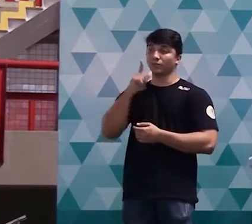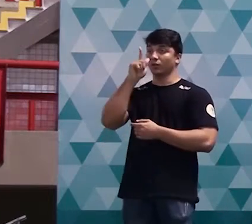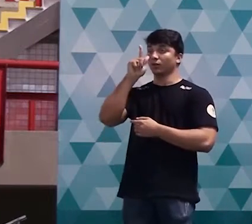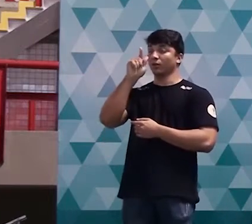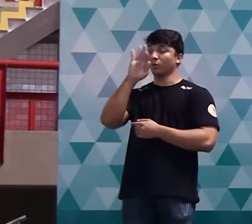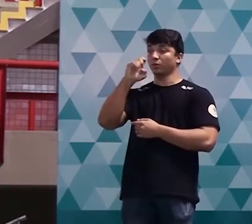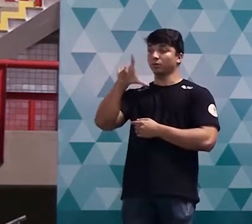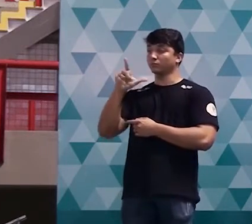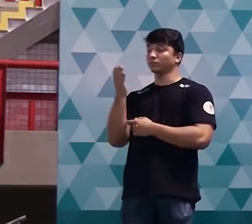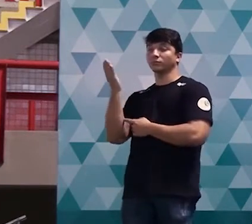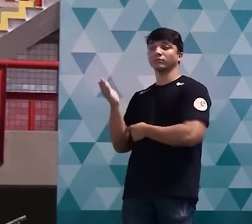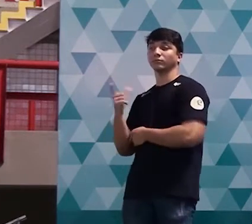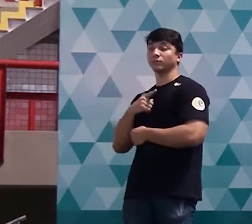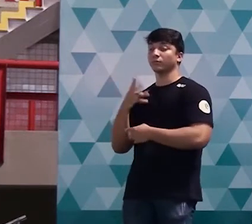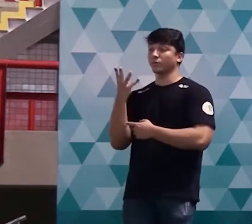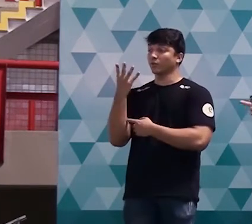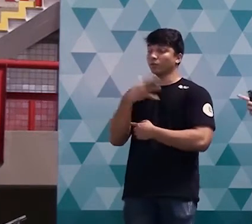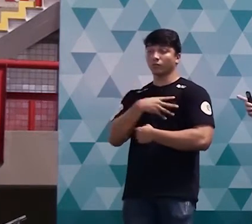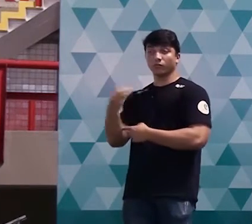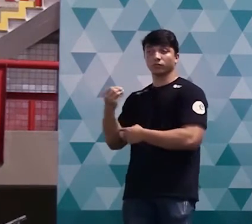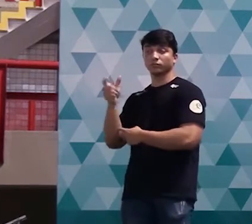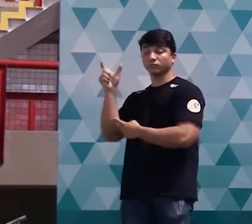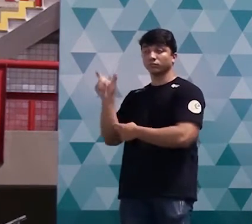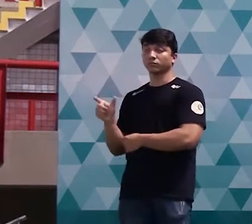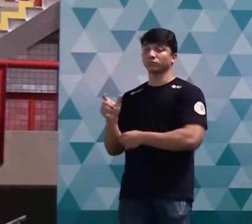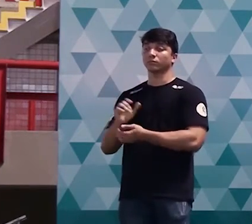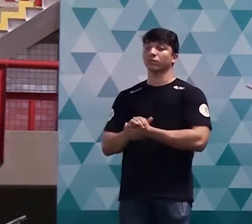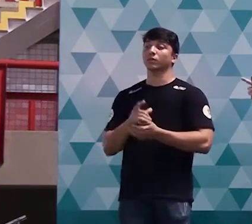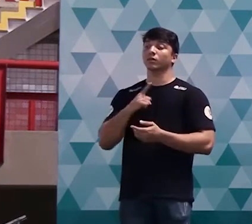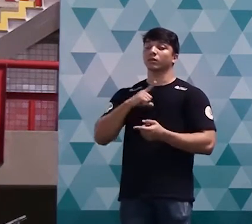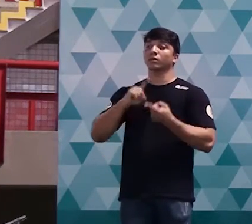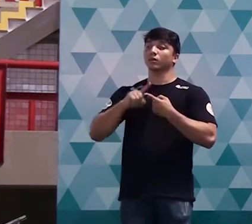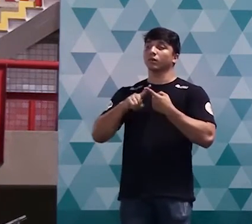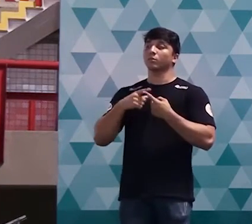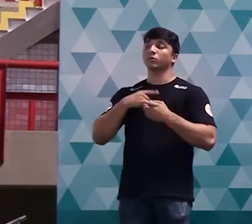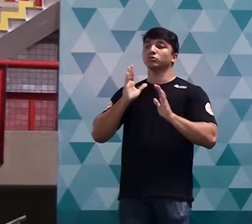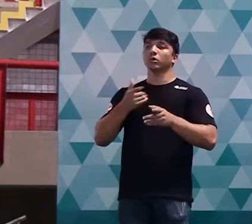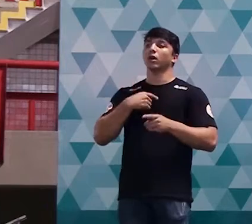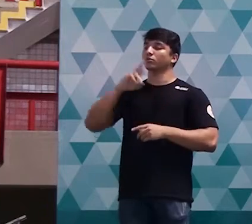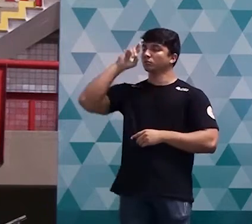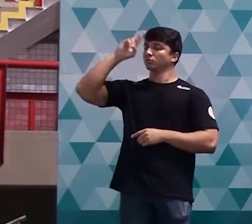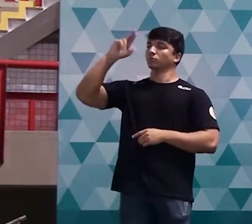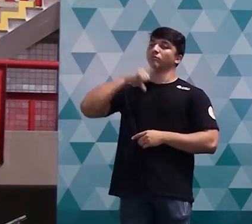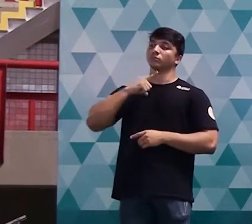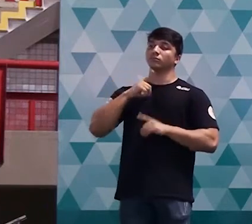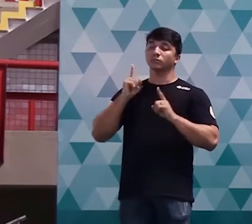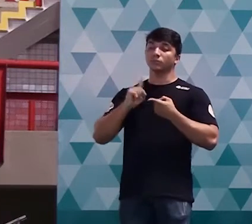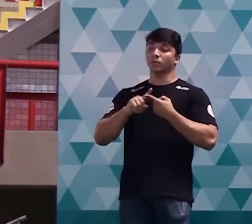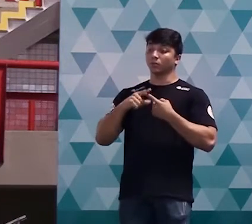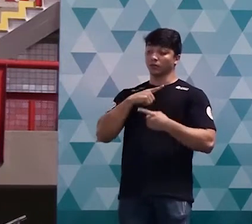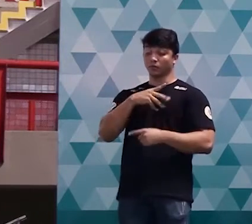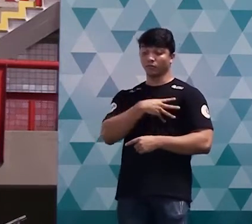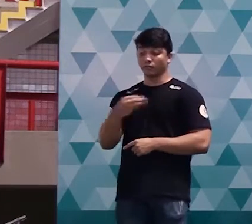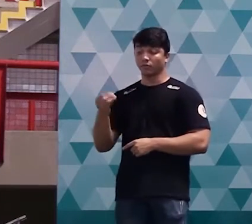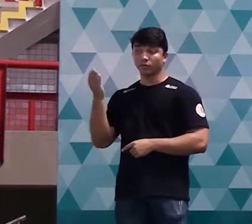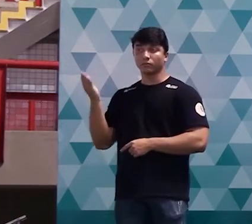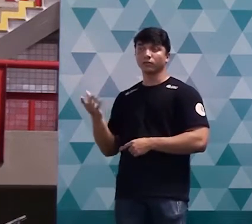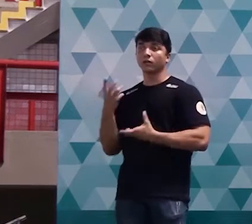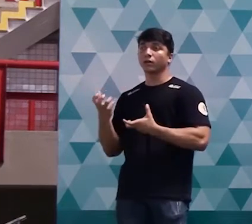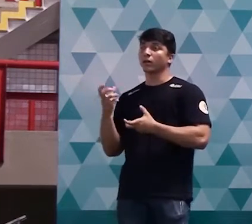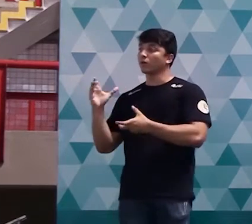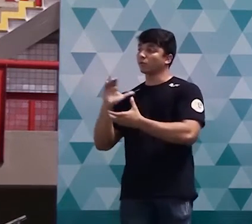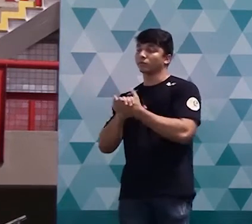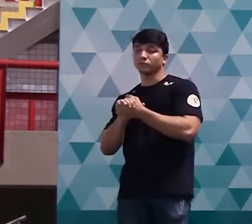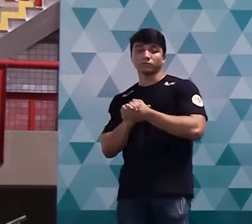Gabriel. Tem aqui o meu filho Gabriel, que ele também é um senhor de engenho. E ele tem uma filha. E ele vai querer